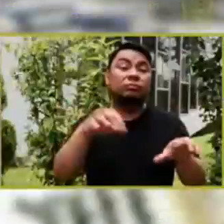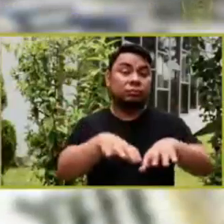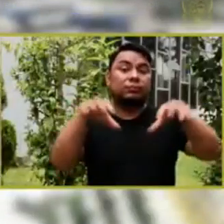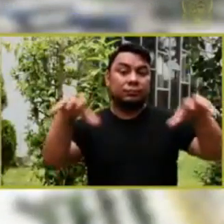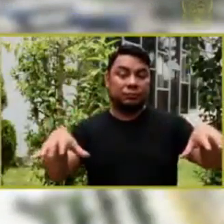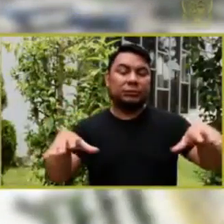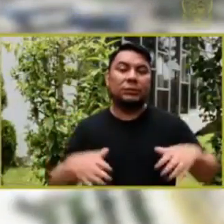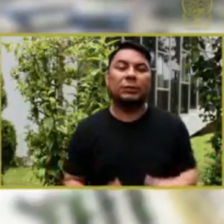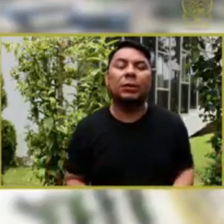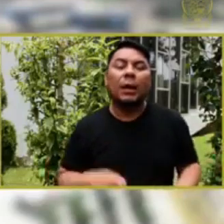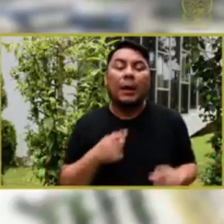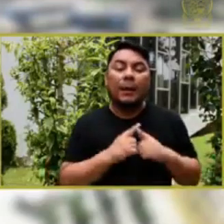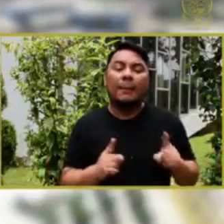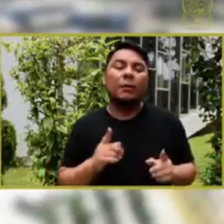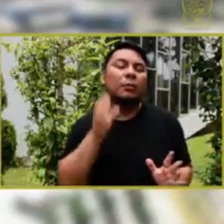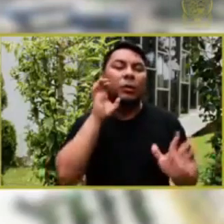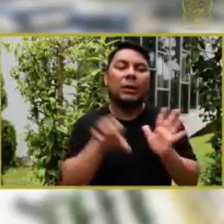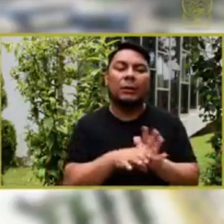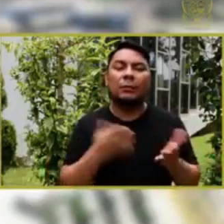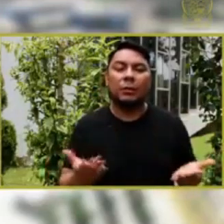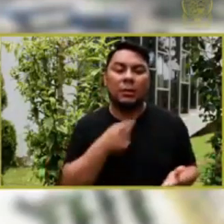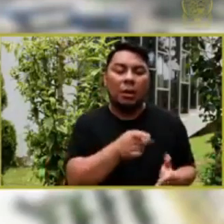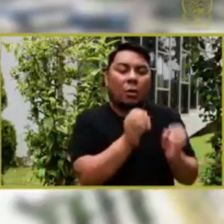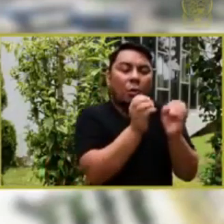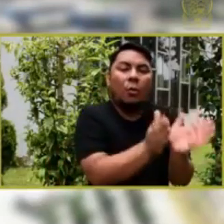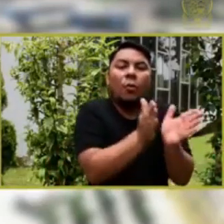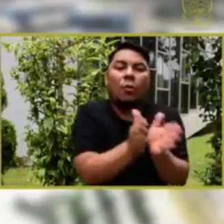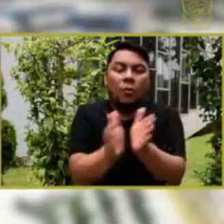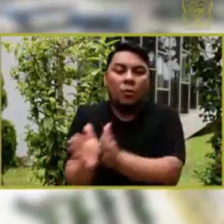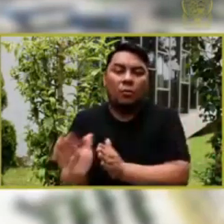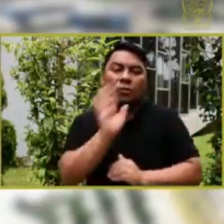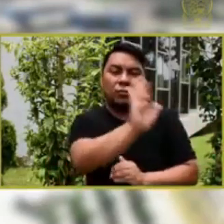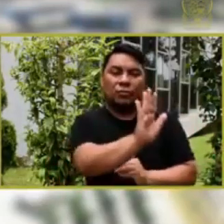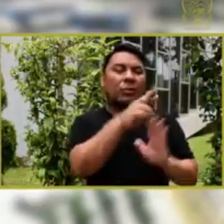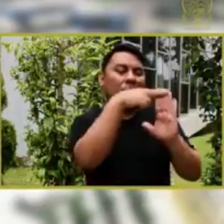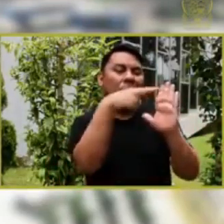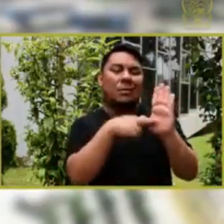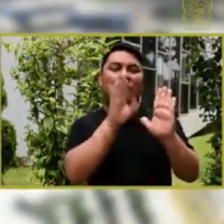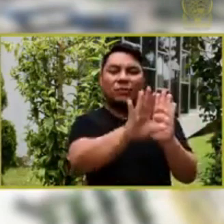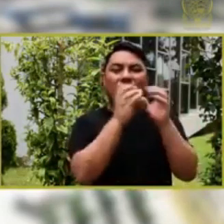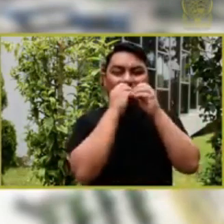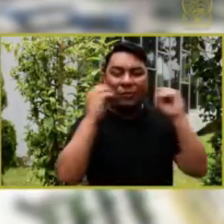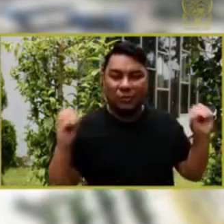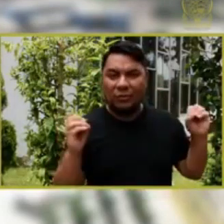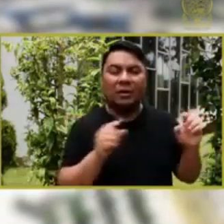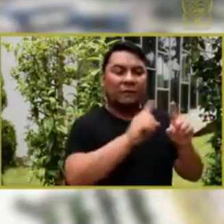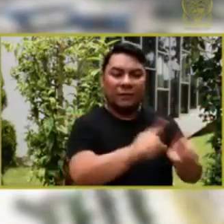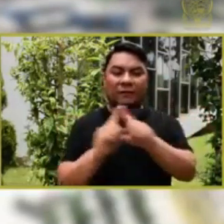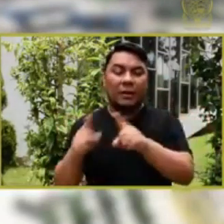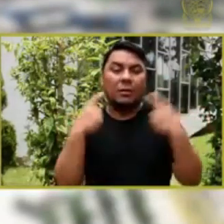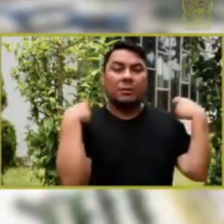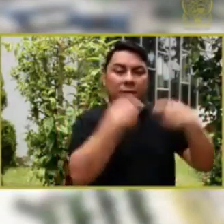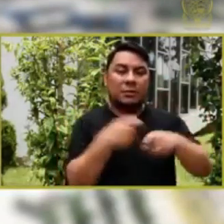Una diferencia medular que se puede señalar es con el orden prototípico de las